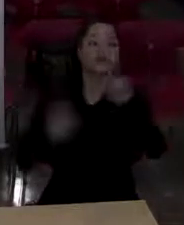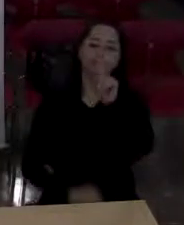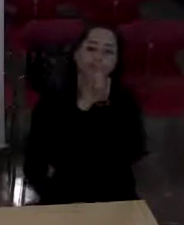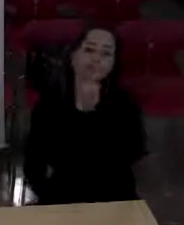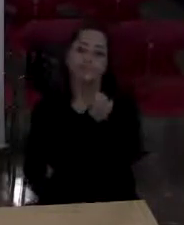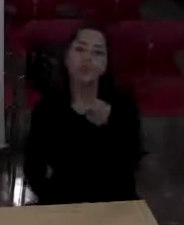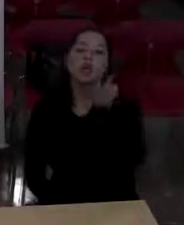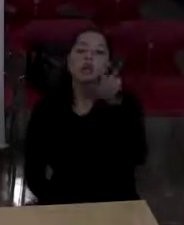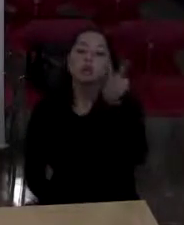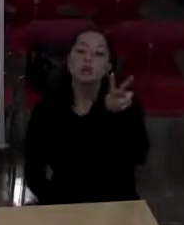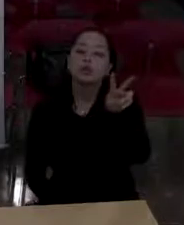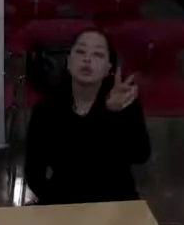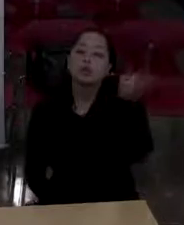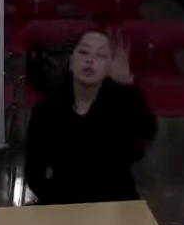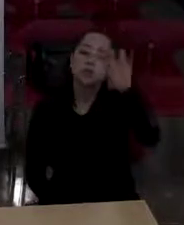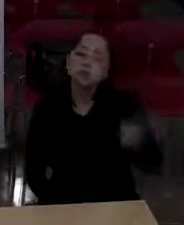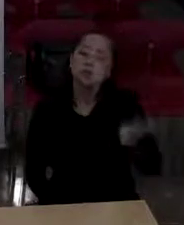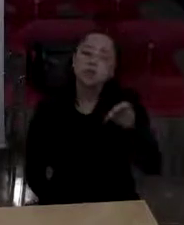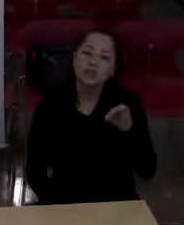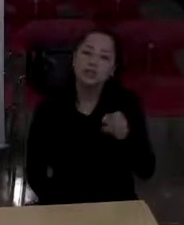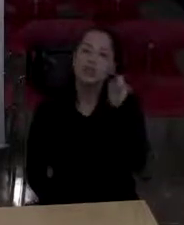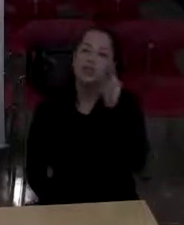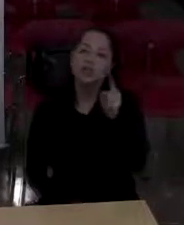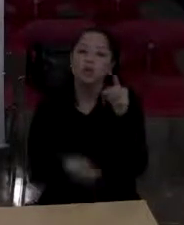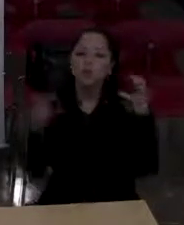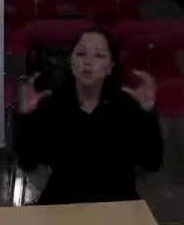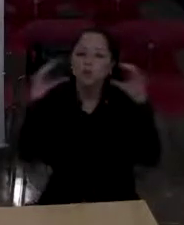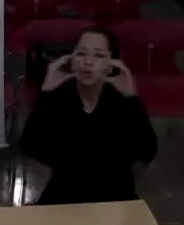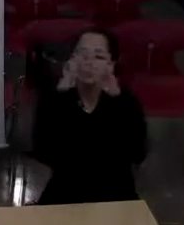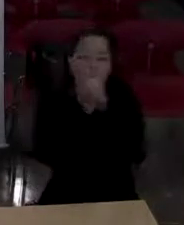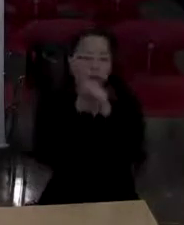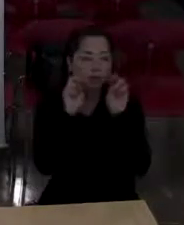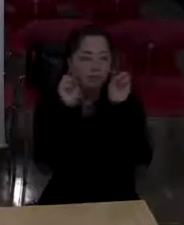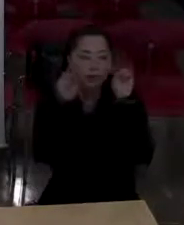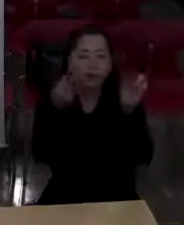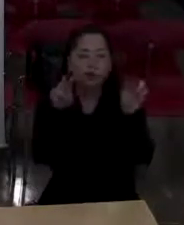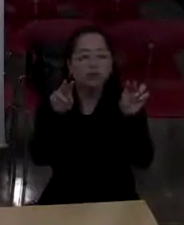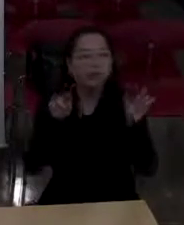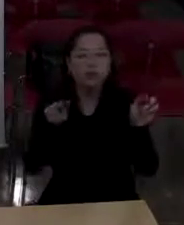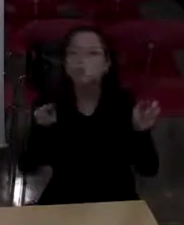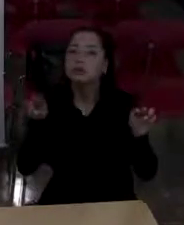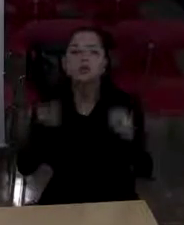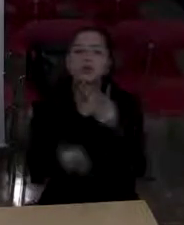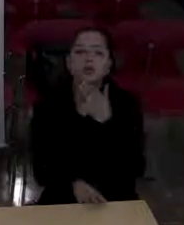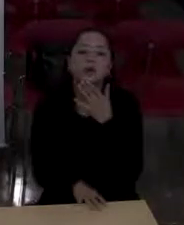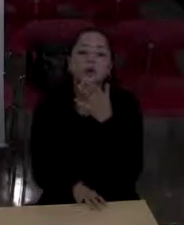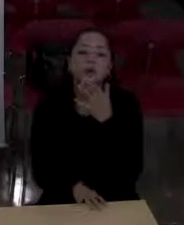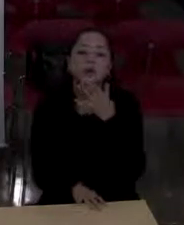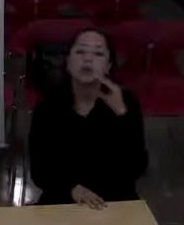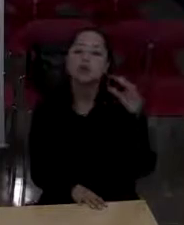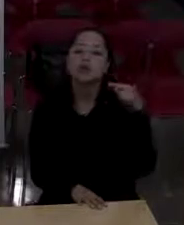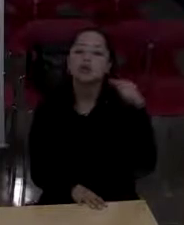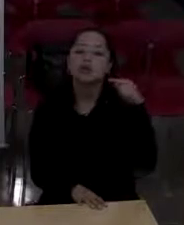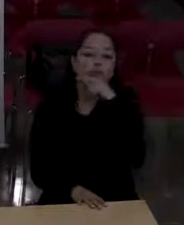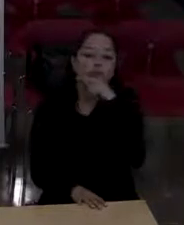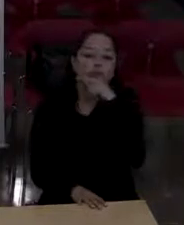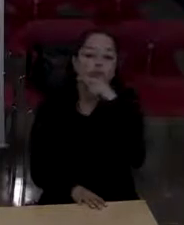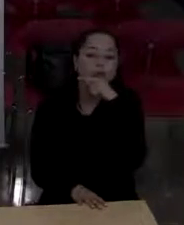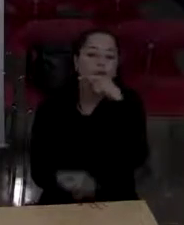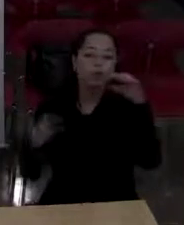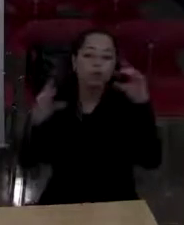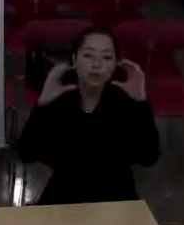absoluta. Ve lo que le rodea teñido de color rojo oscuro. La capacidad auditiva del bebé también se va desarrollando. Los